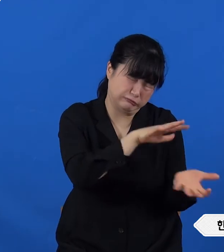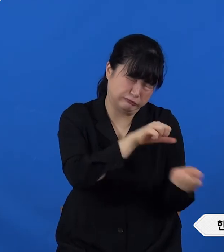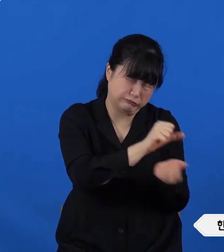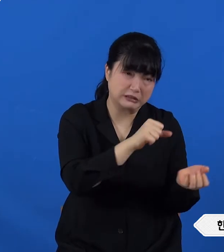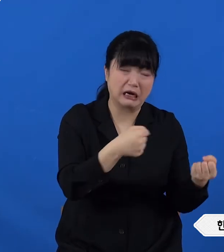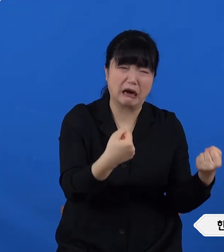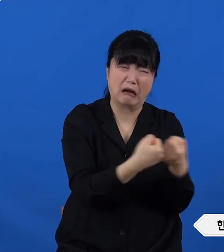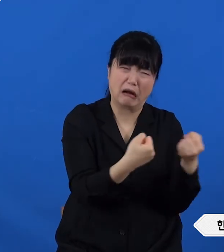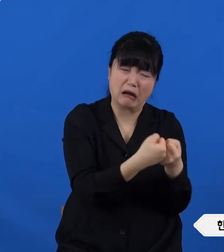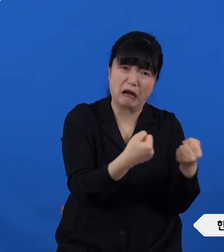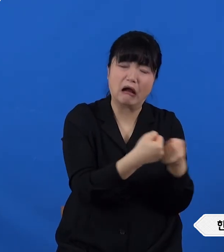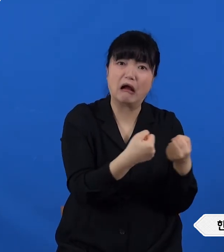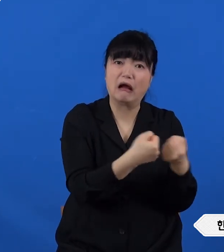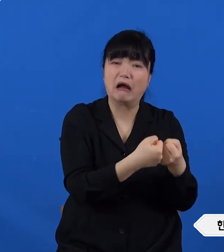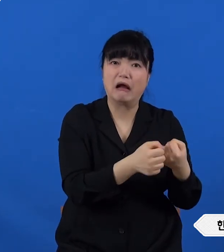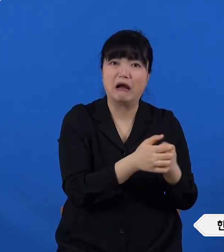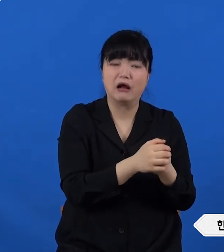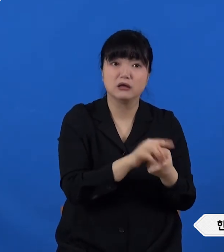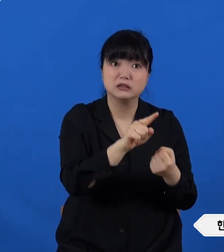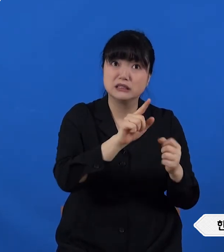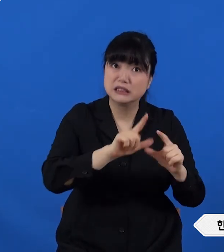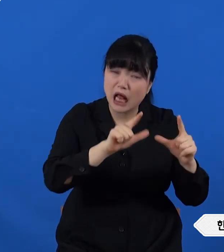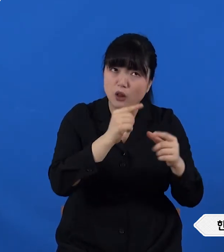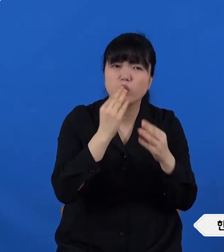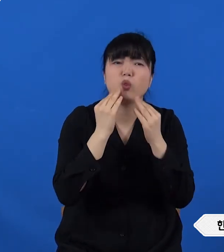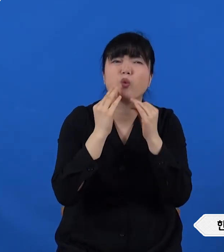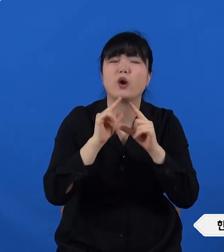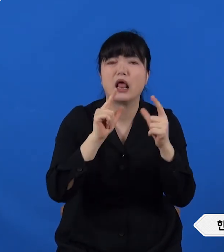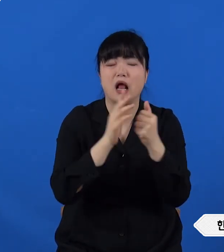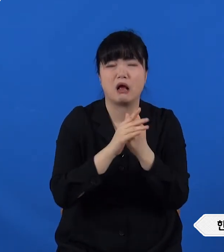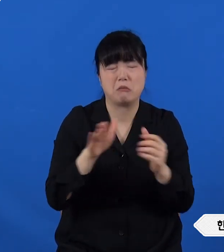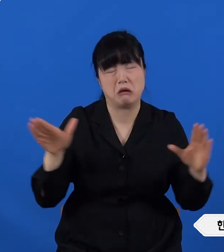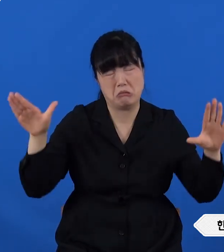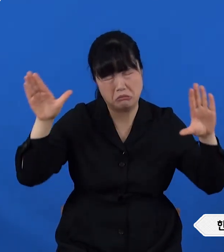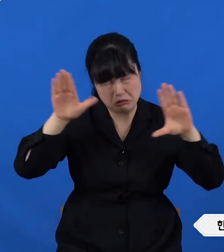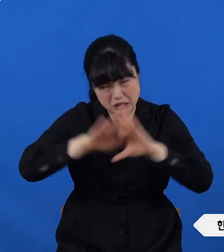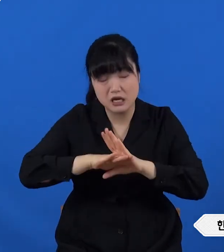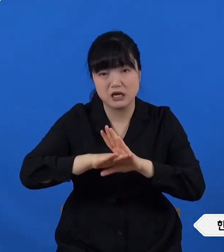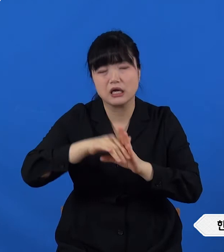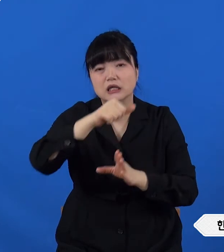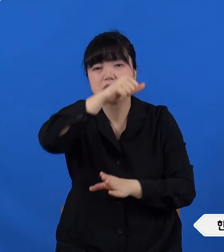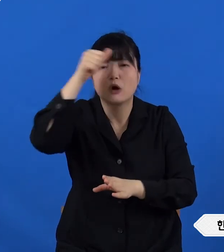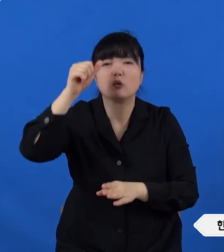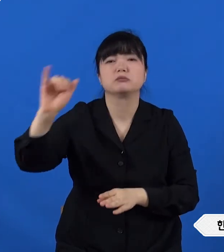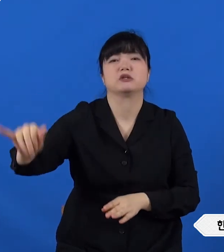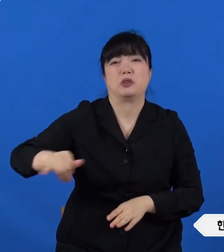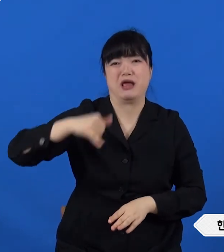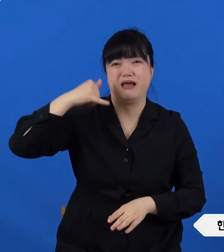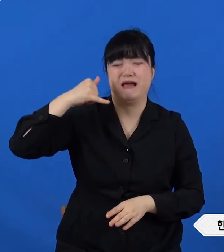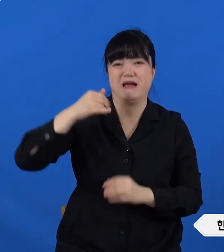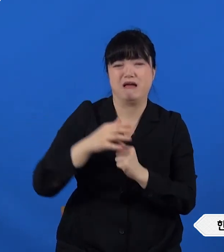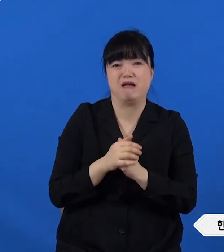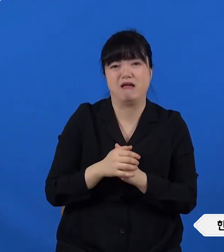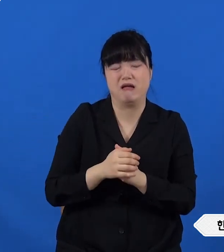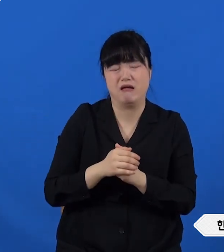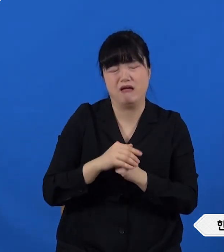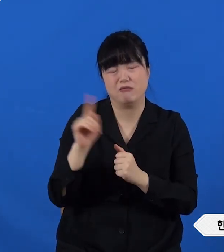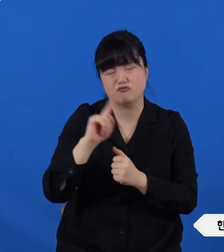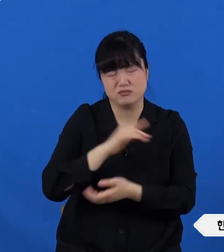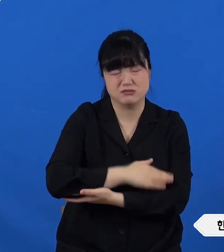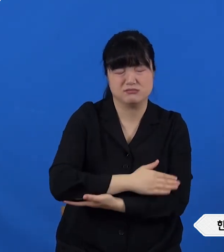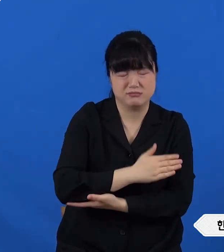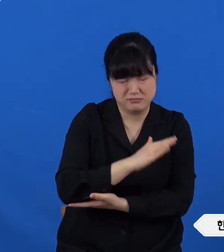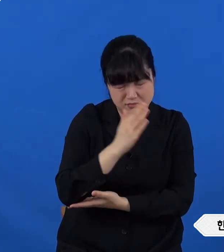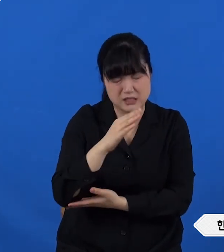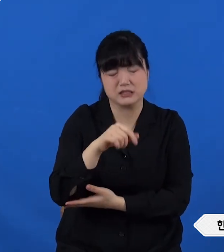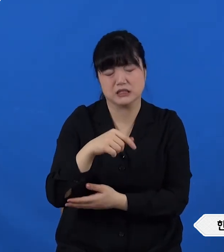것입니다. 그날이 토요일인데 밤 늦게 장로님에게서 전화가 왔습니다. 이런 일로